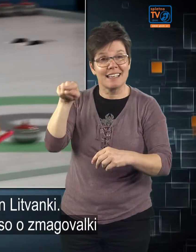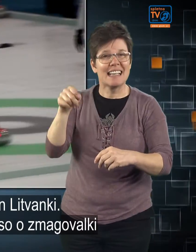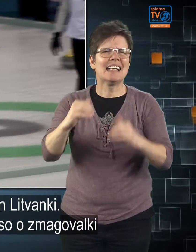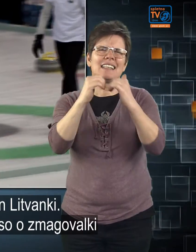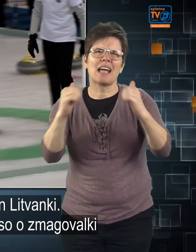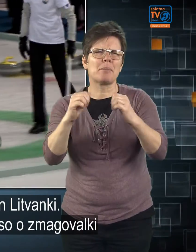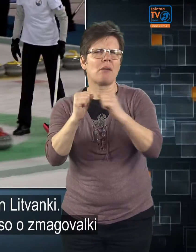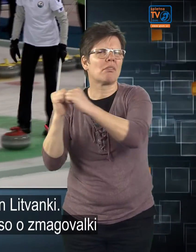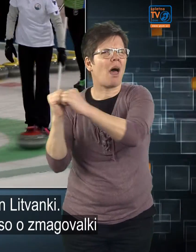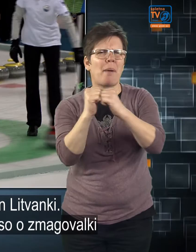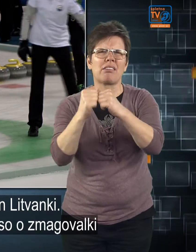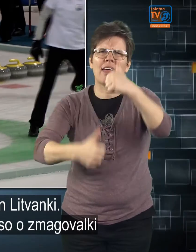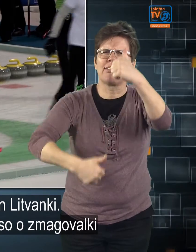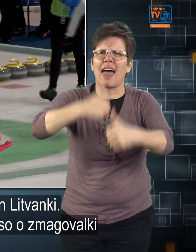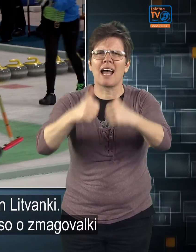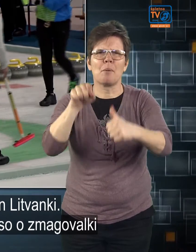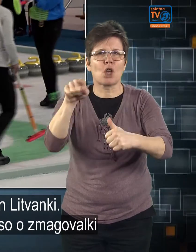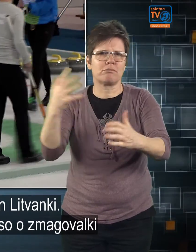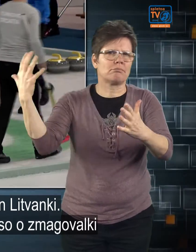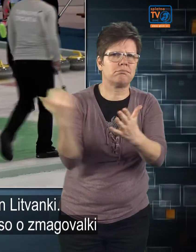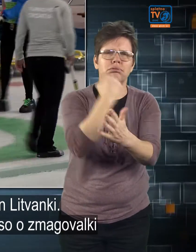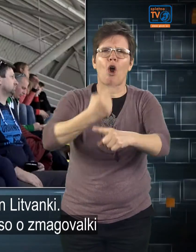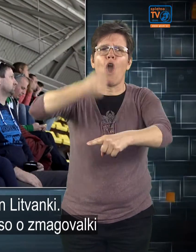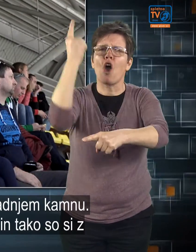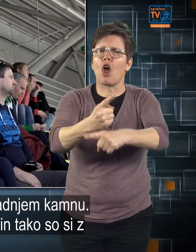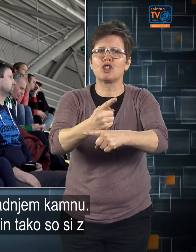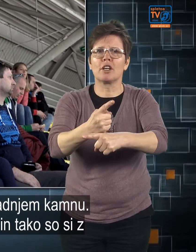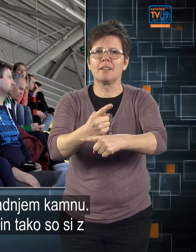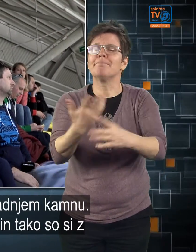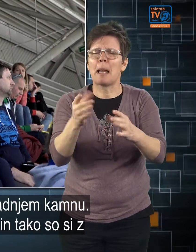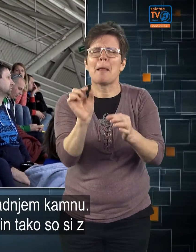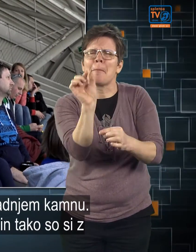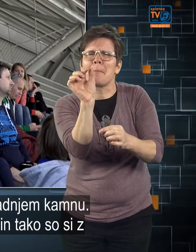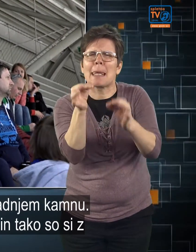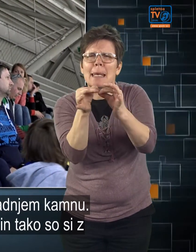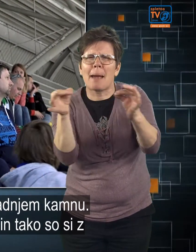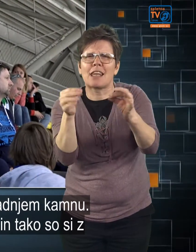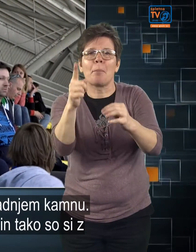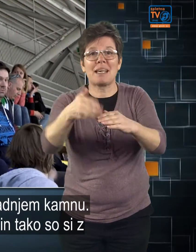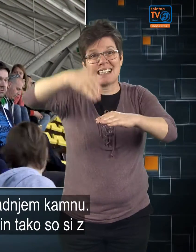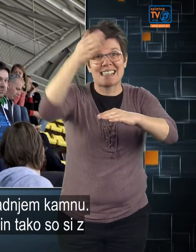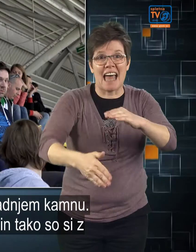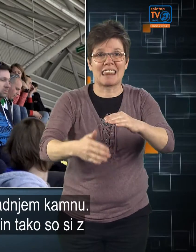V izjemno napeti tekmi so o zmagovalki odločali milimetri pri zadnjem kamnu.